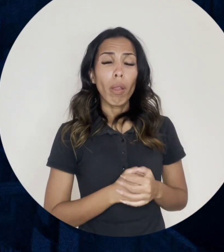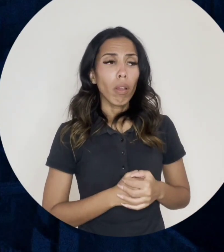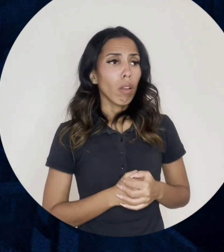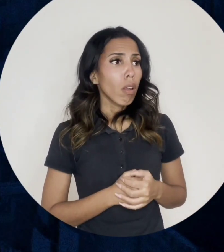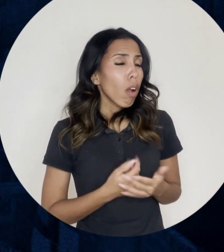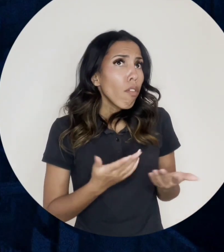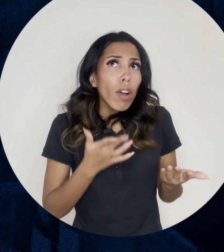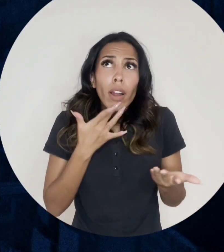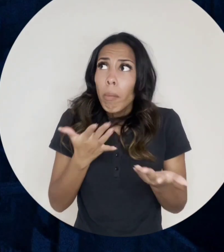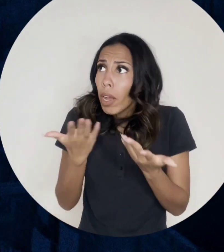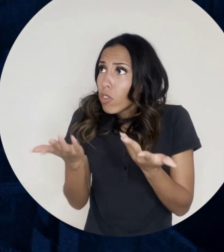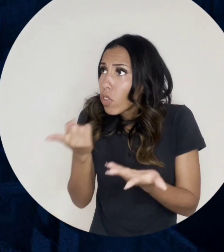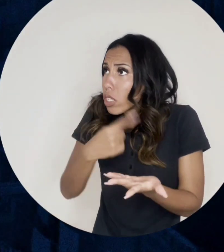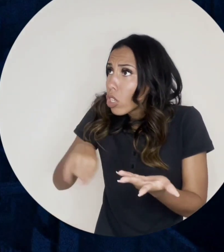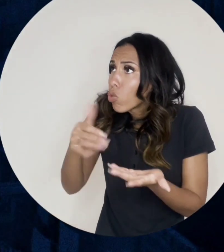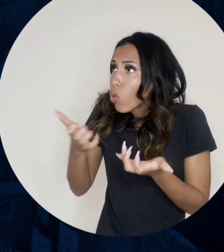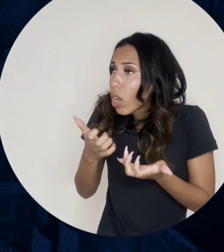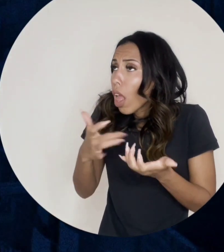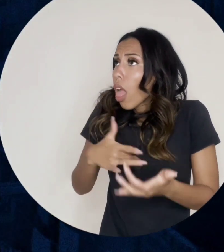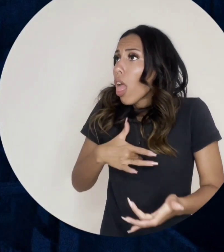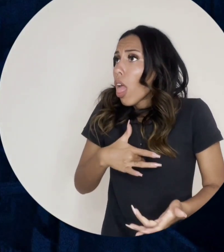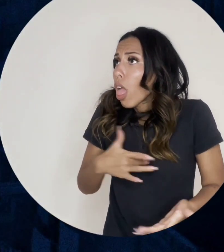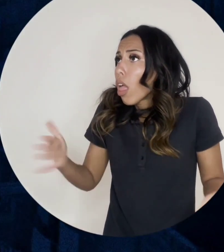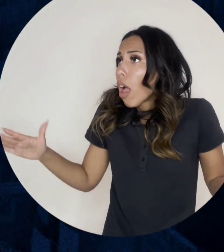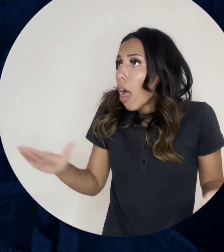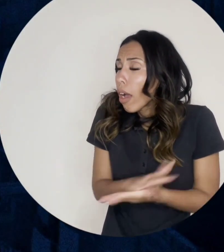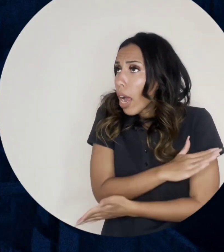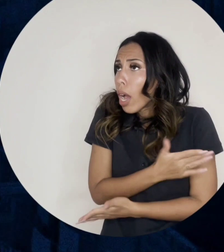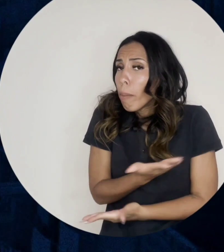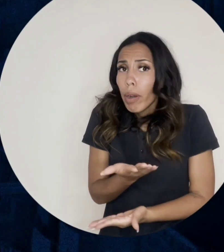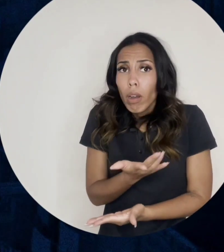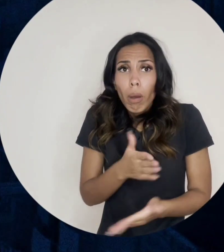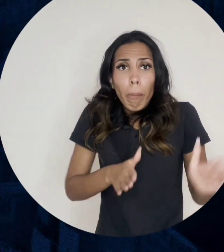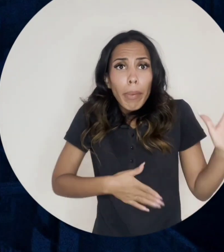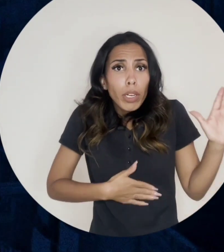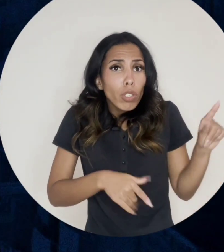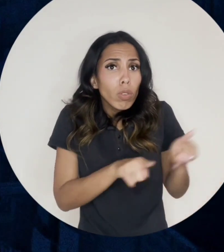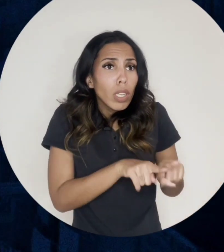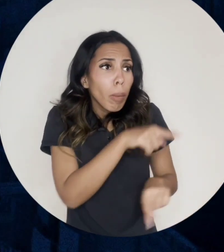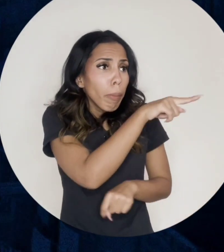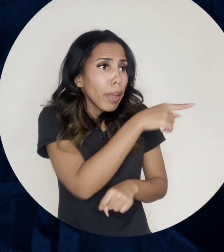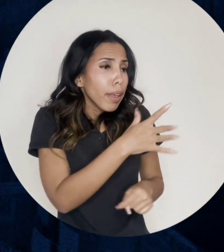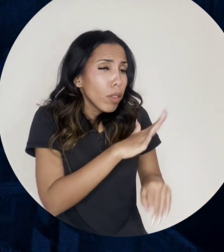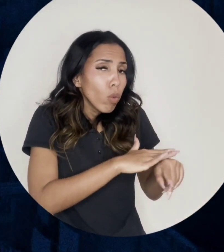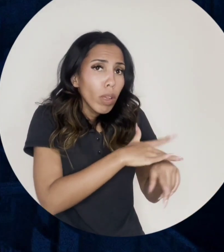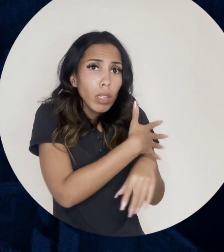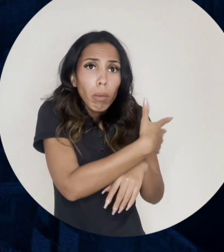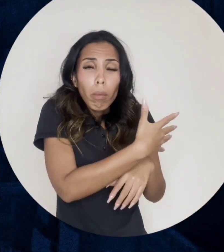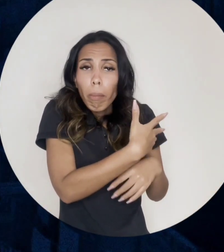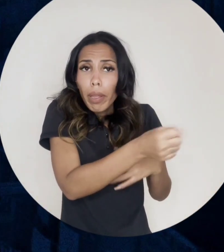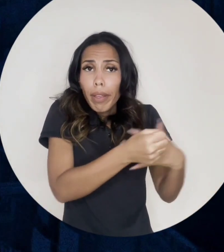querem que a gente acabe com a tuberculose? E aí, meu filho, eu vi que